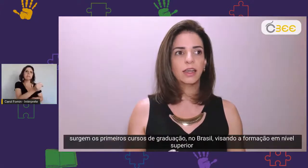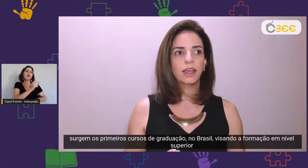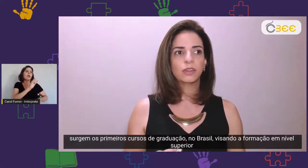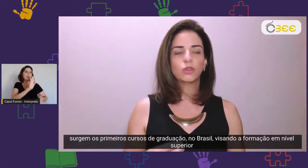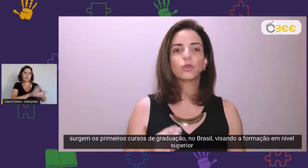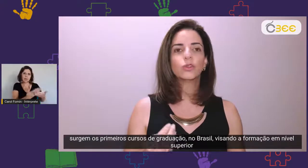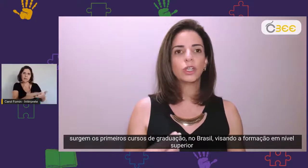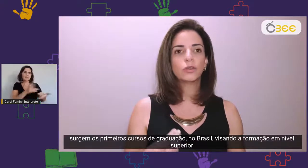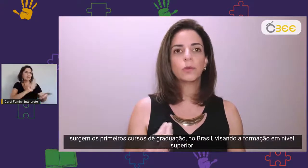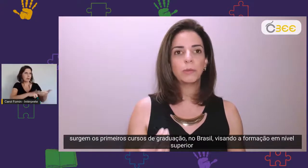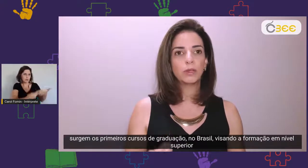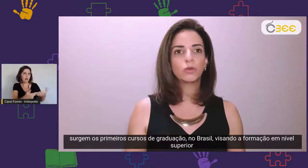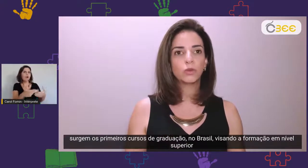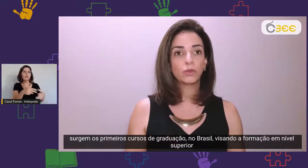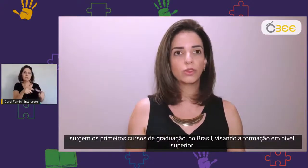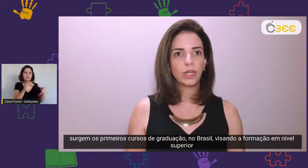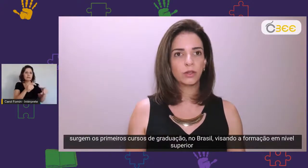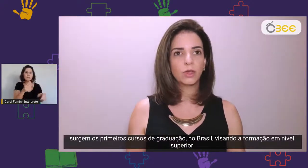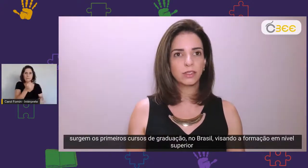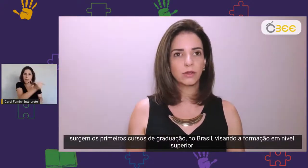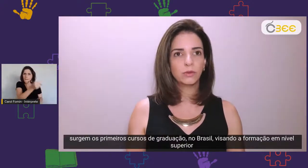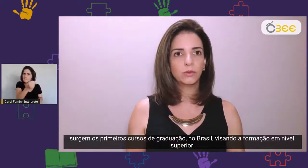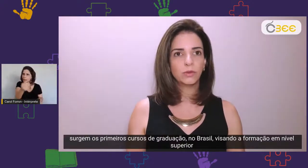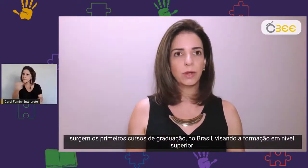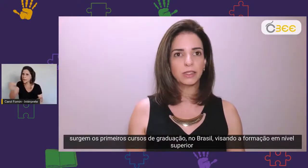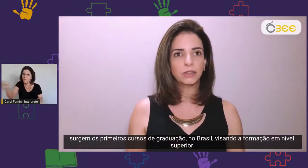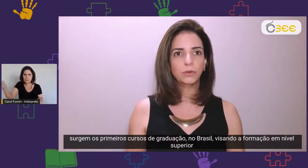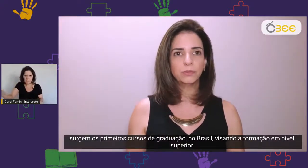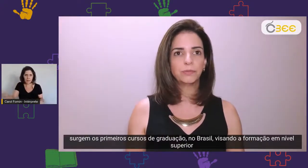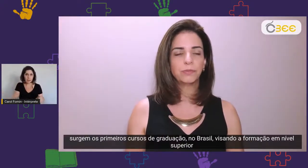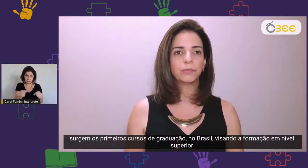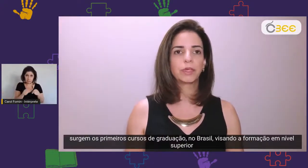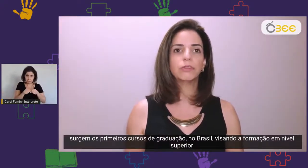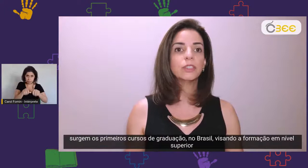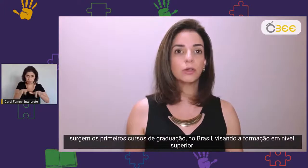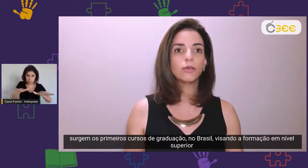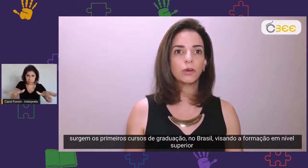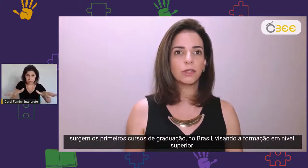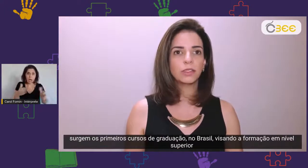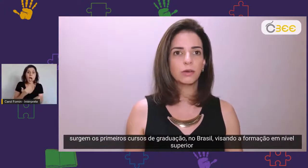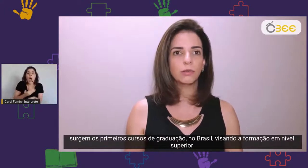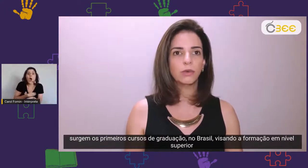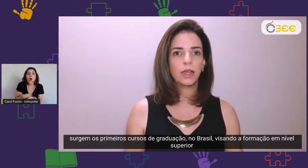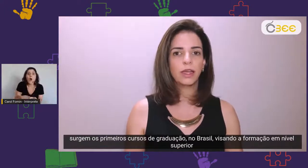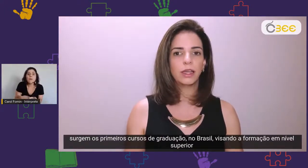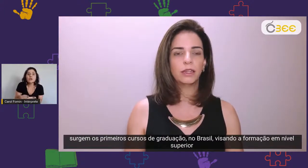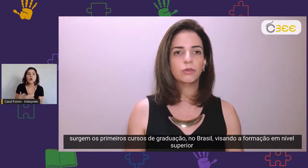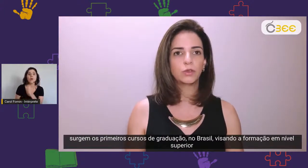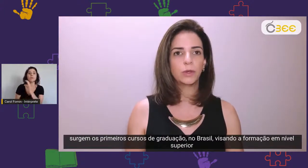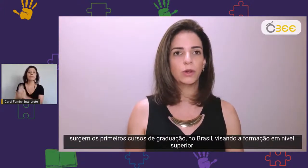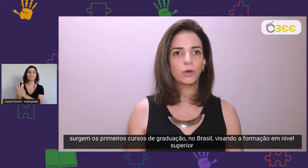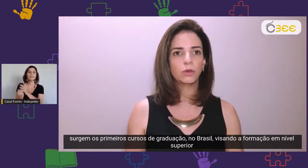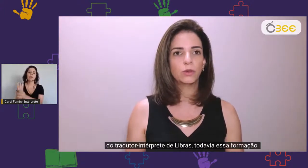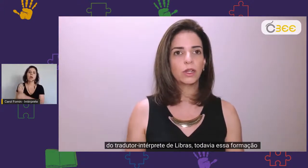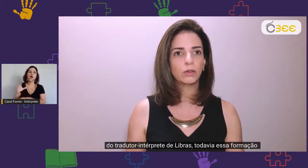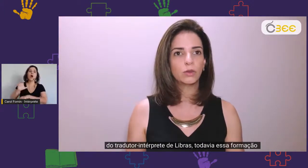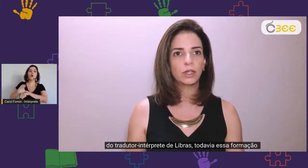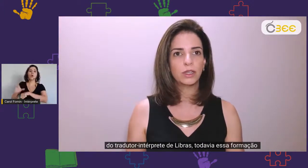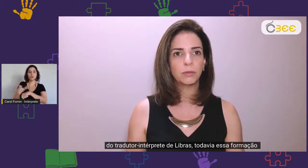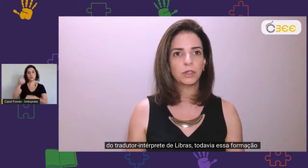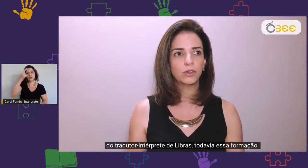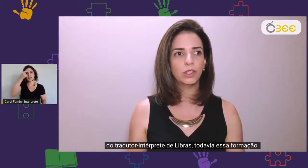sociais, surgem os primeiros cursos de graduação no Brasil, visando a formação em nível superior